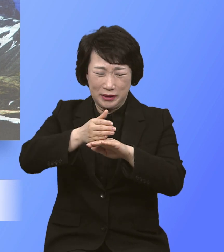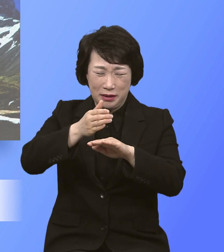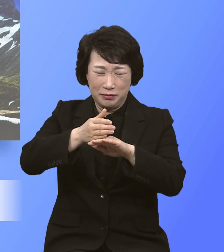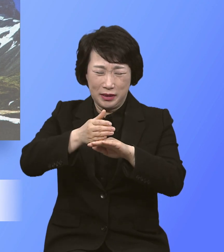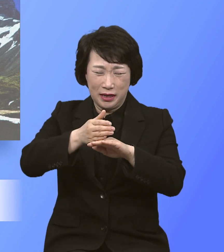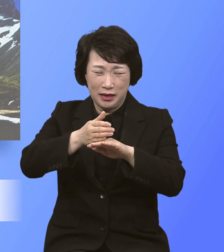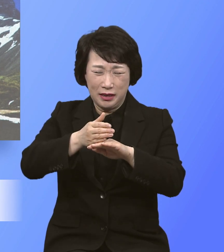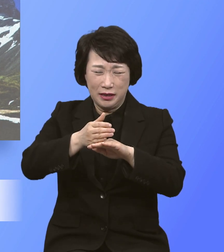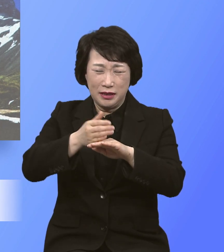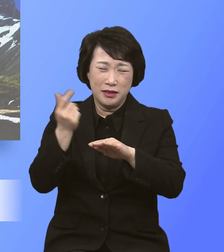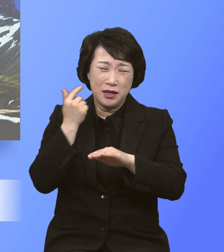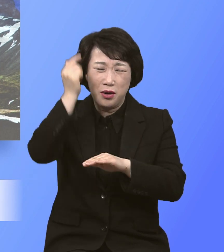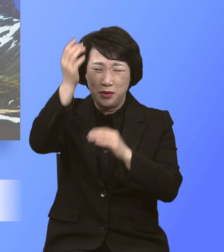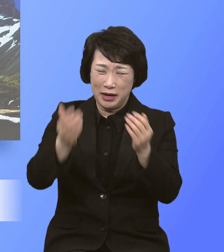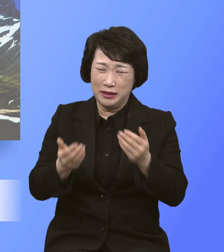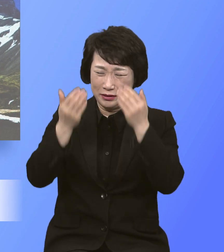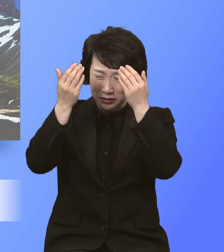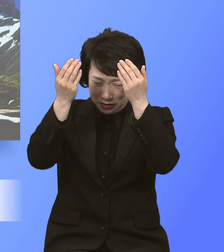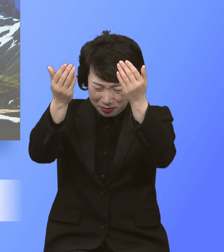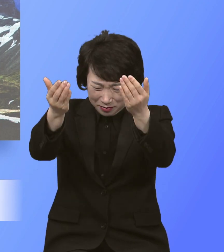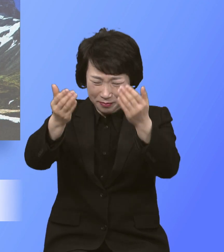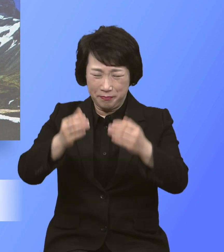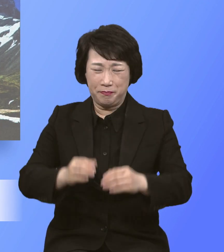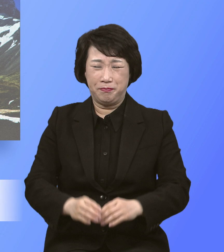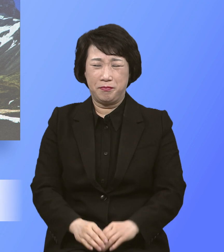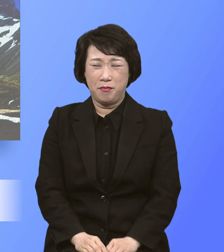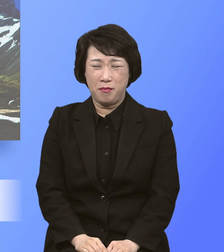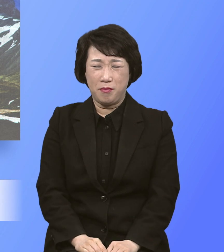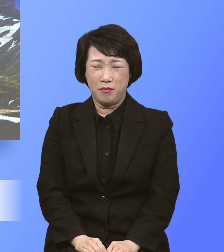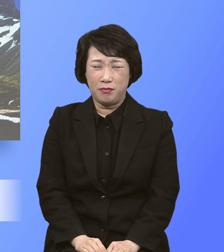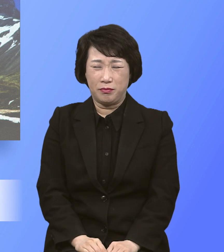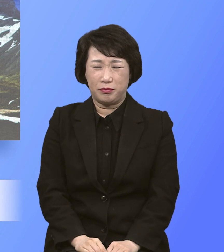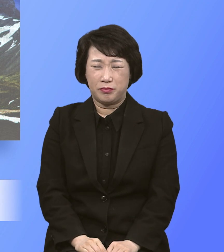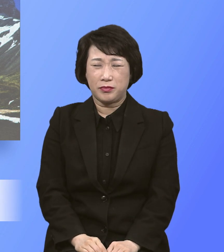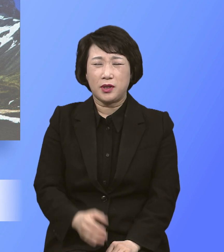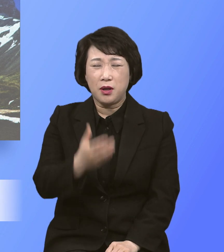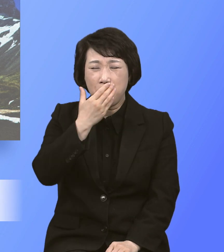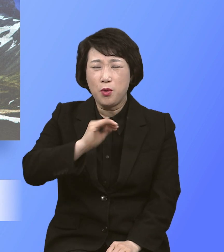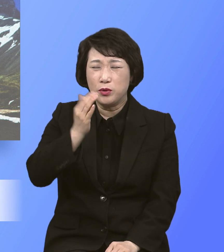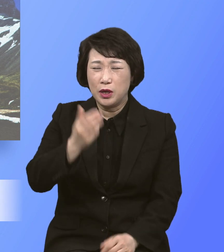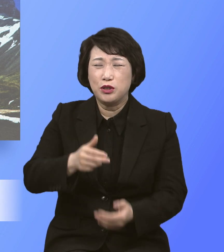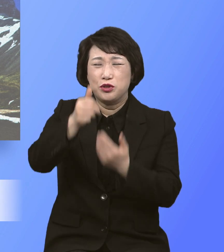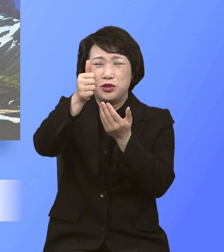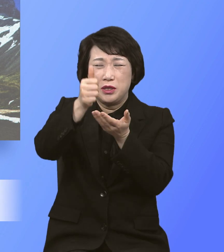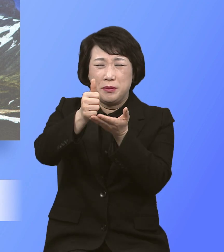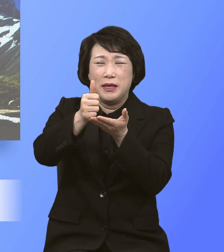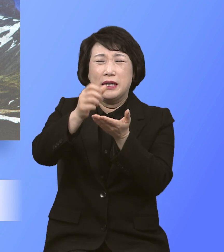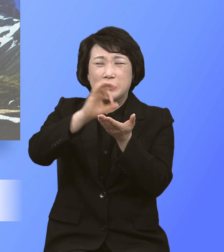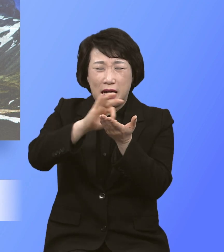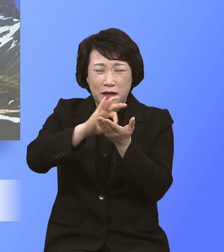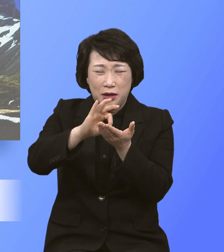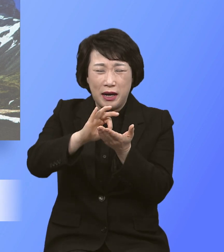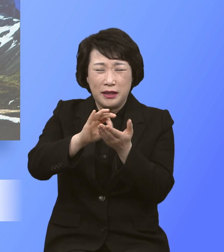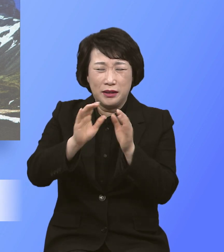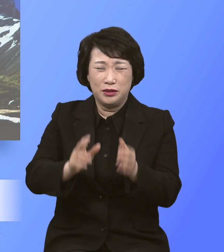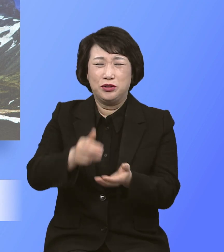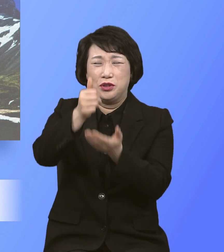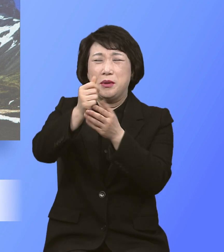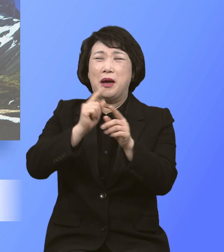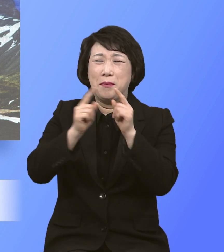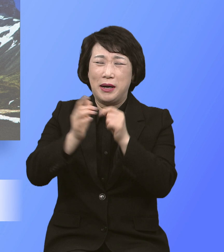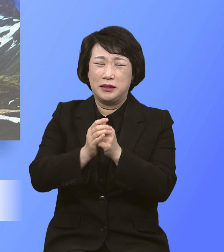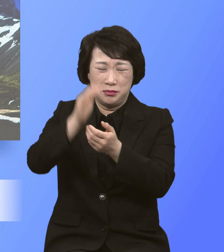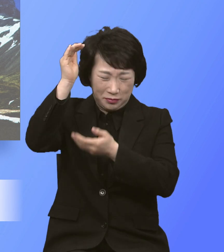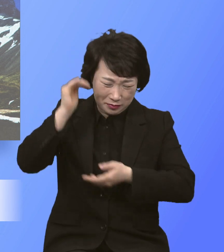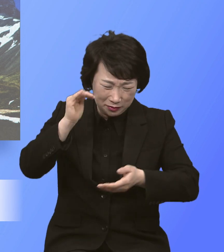감사합니다. 영광을 받으시옵소서. 복되신 주님께서 사용하셨으니 주의